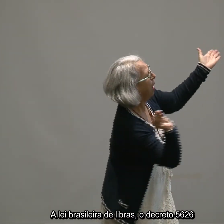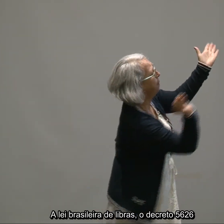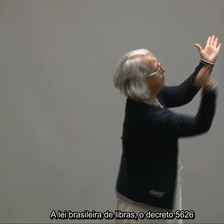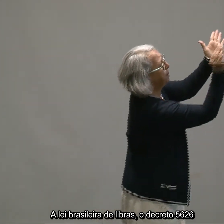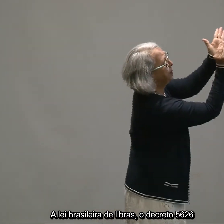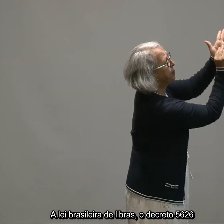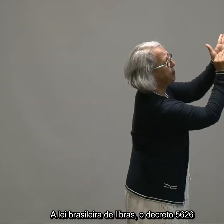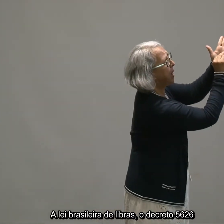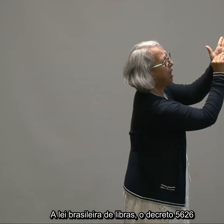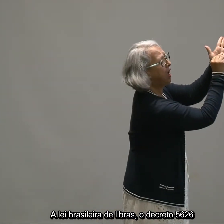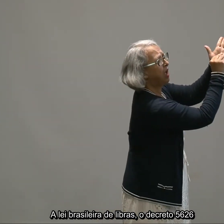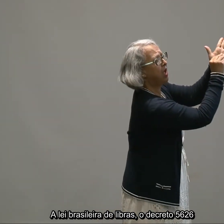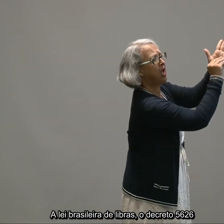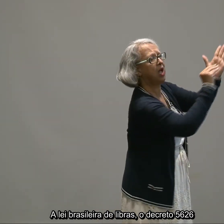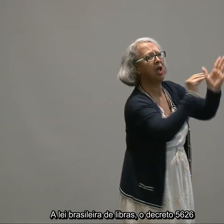decreto 5626,